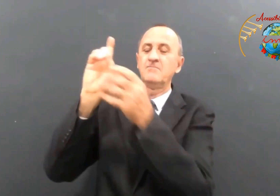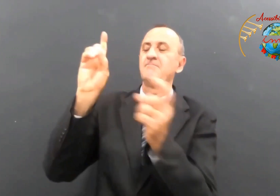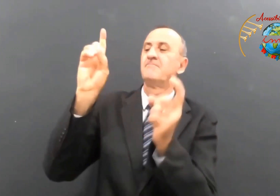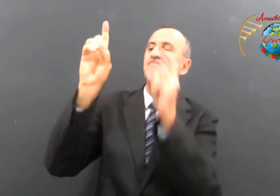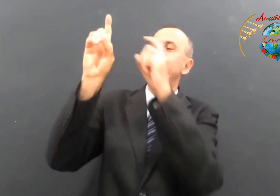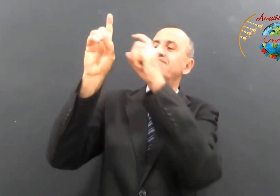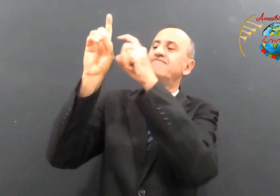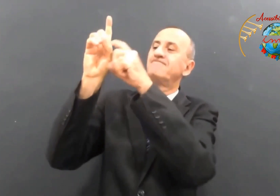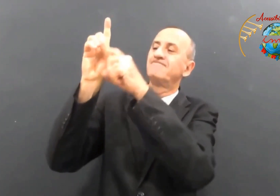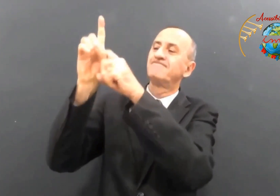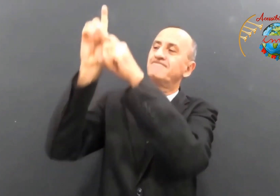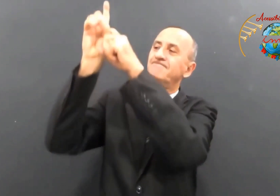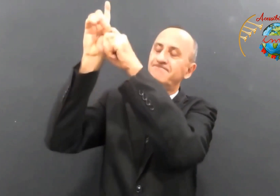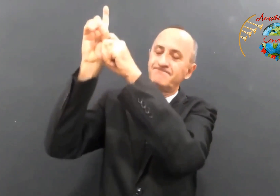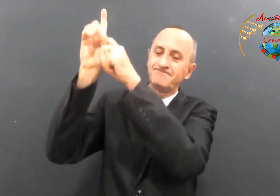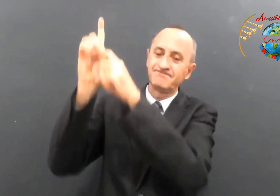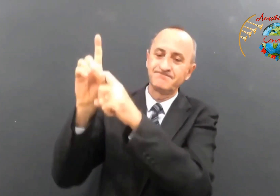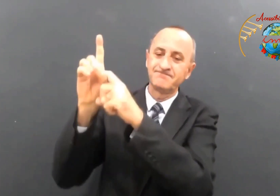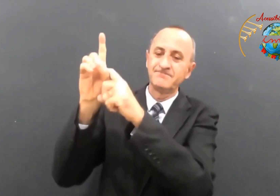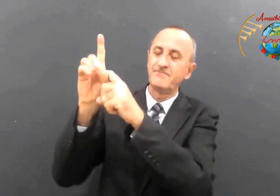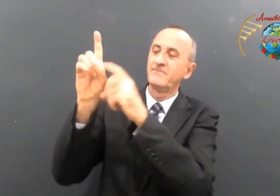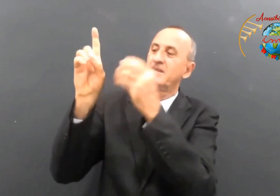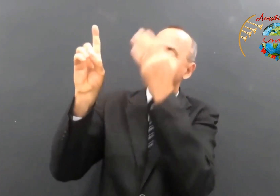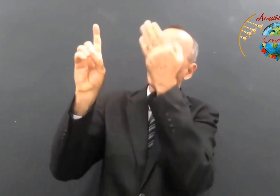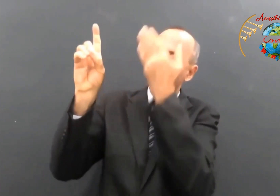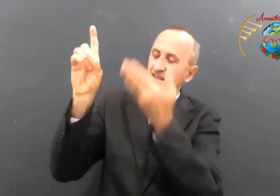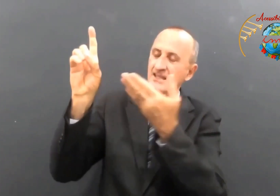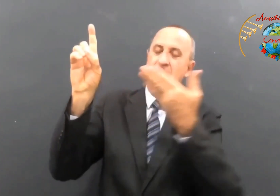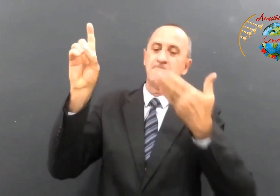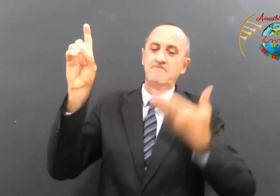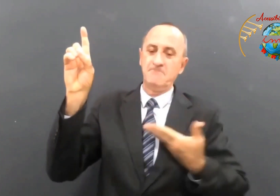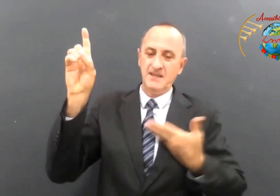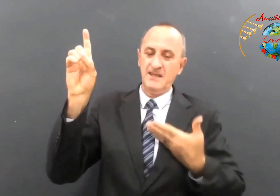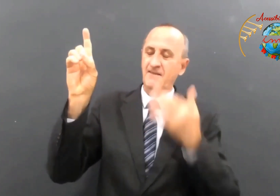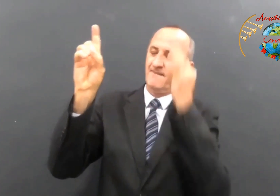Deus. Um Deus amigo, Deus fiel.